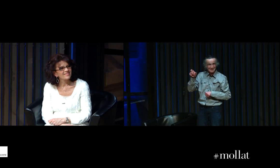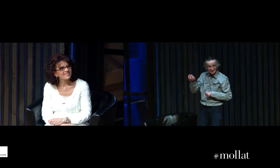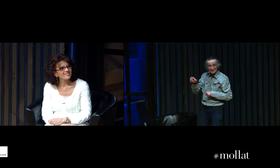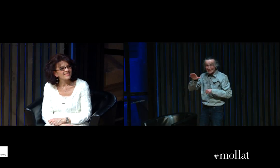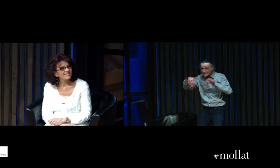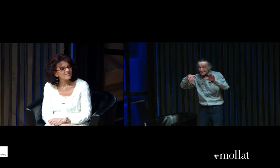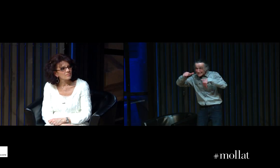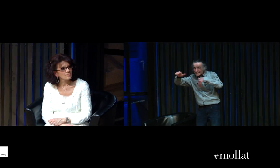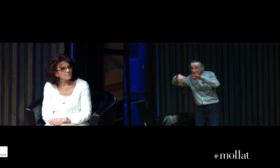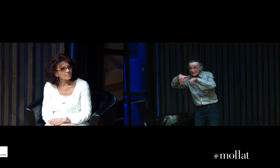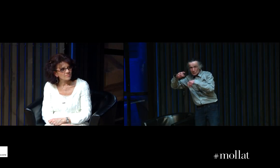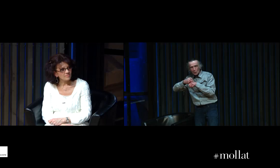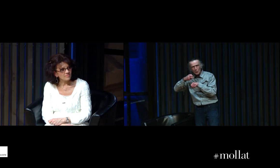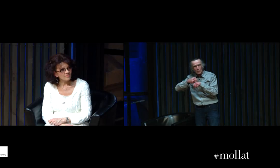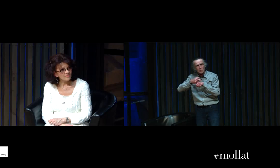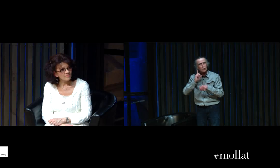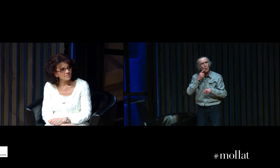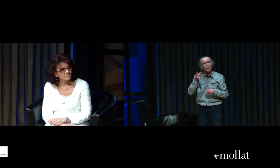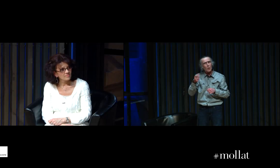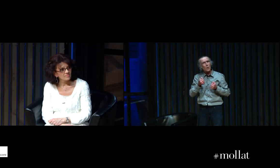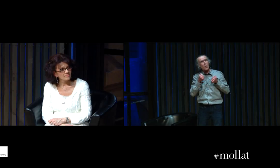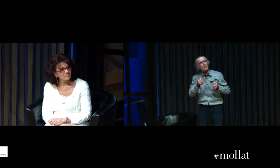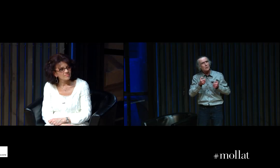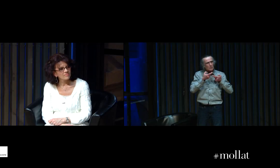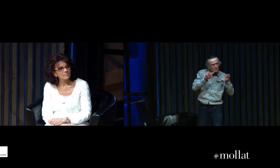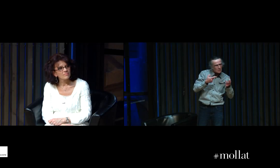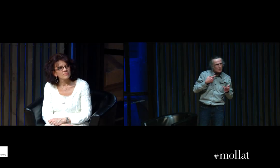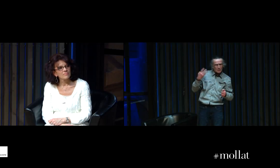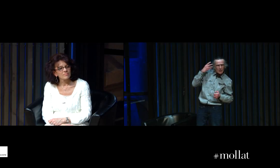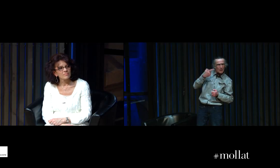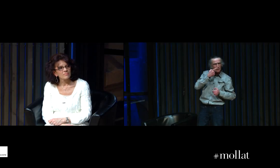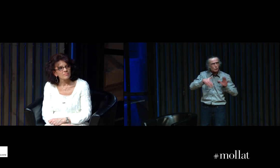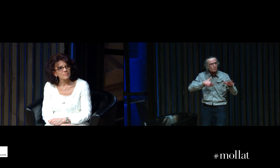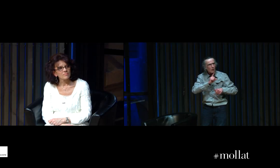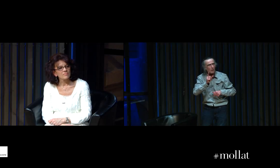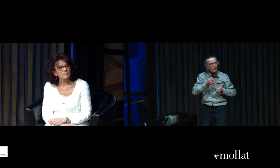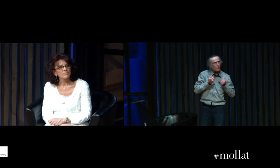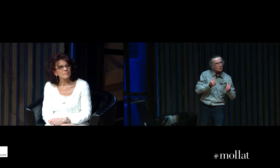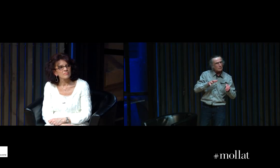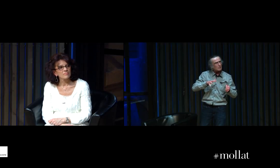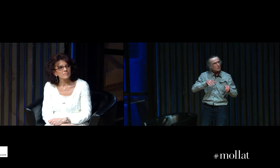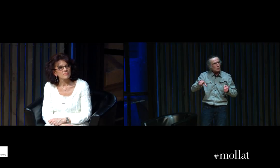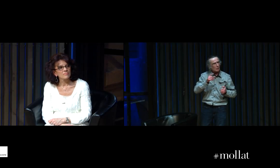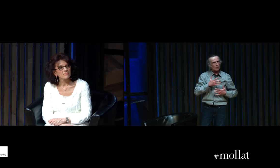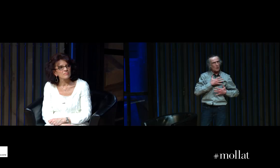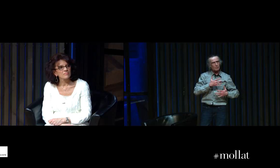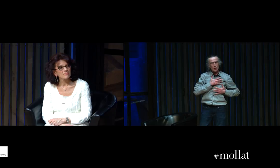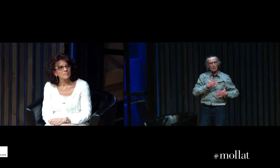Et on a pu aussi voir un peu récupérer des témoignages à la marche du siècle. De sourds implantés